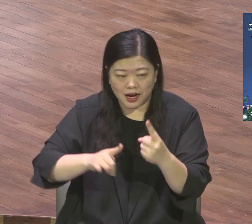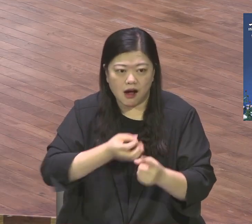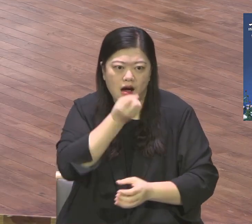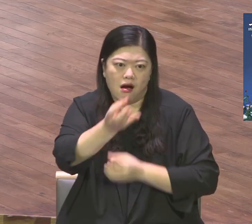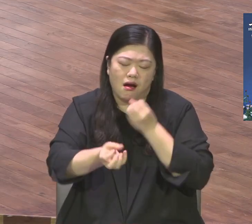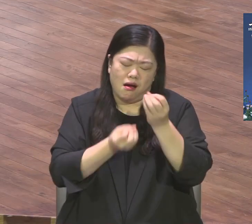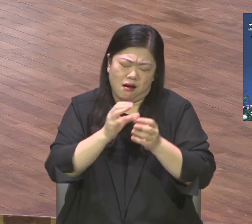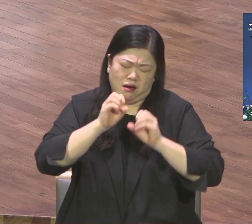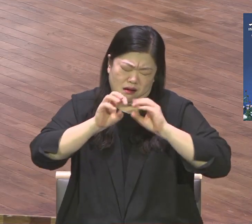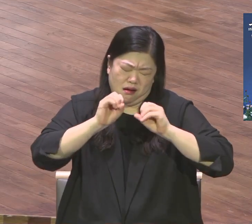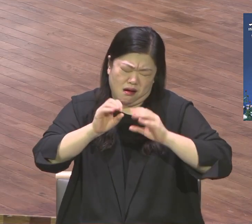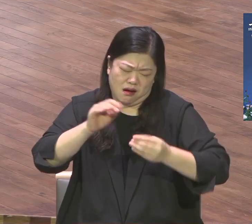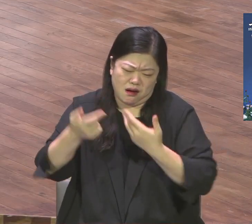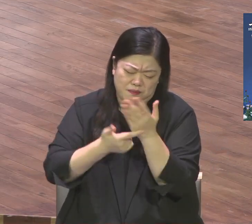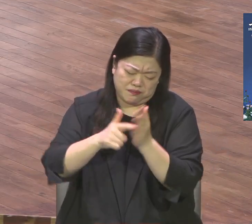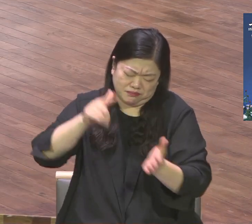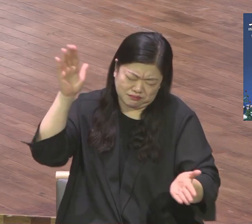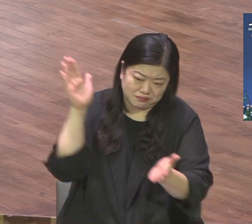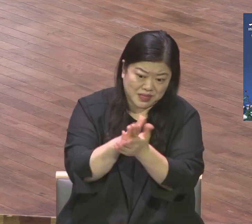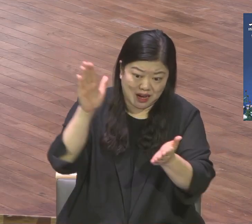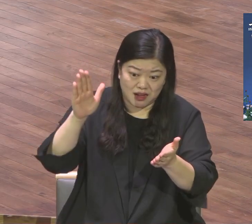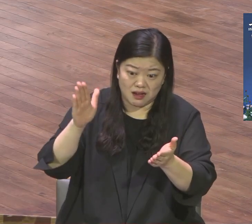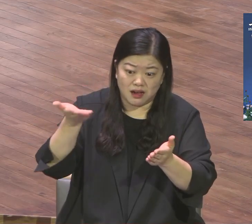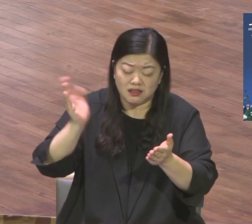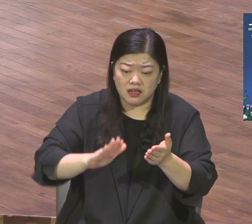식어져가지고 교체가 됩니다. 교체가.